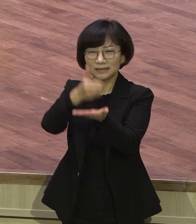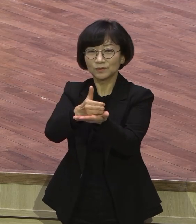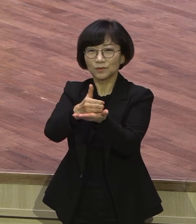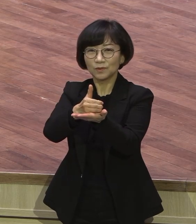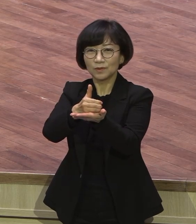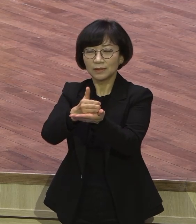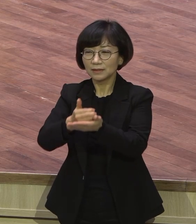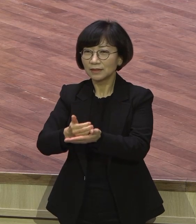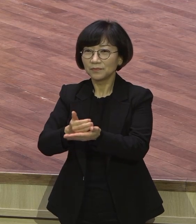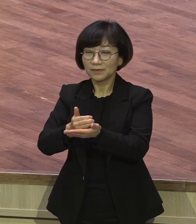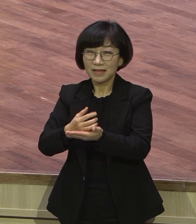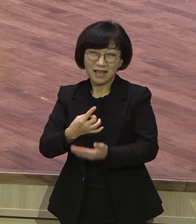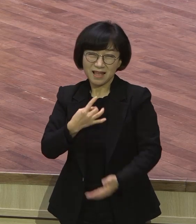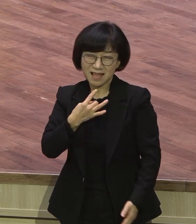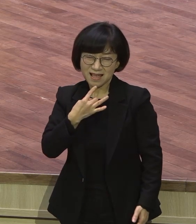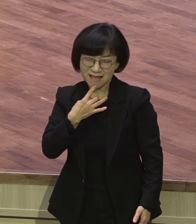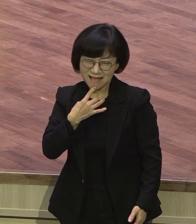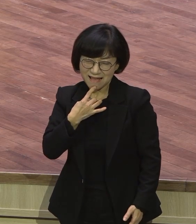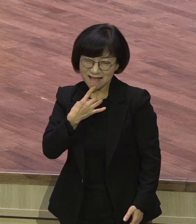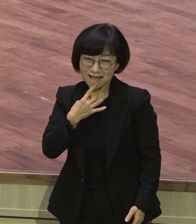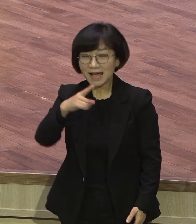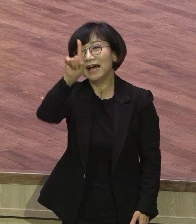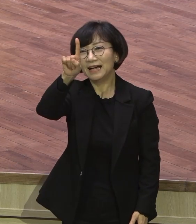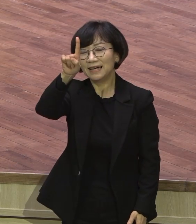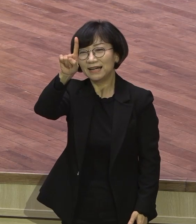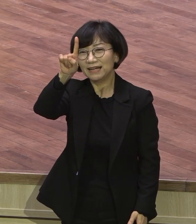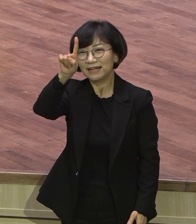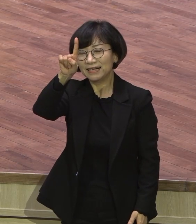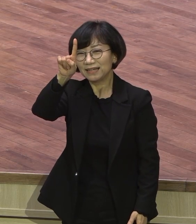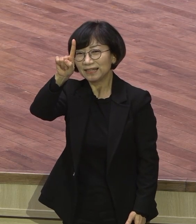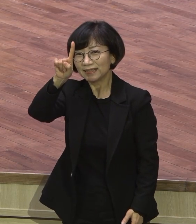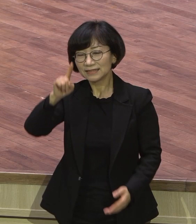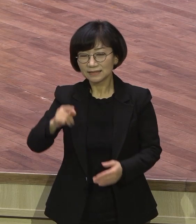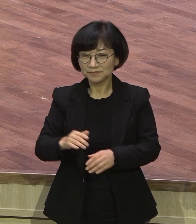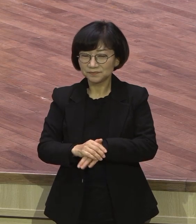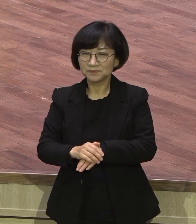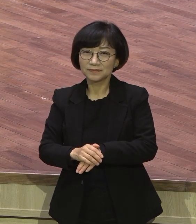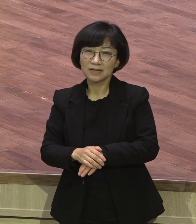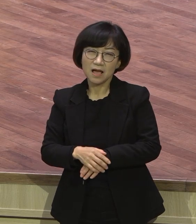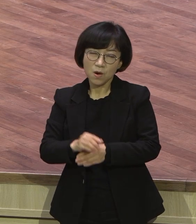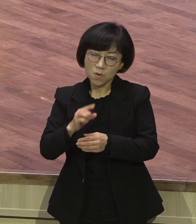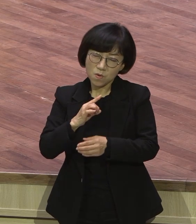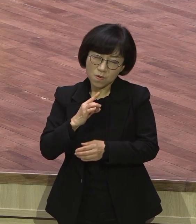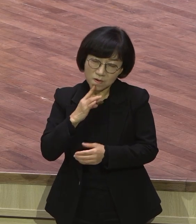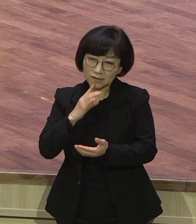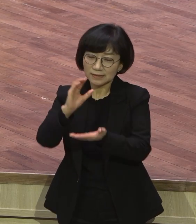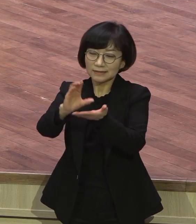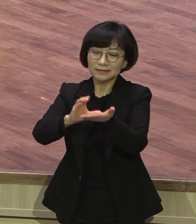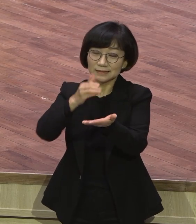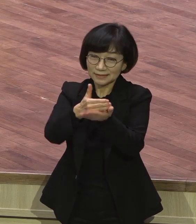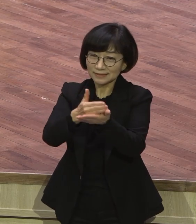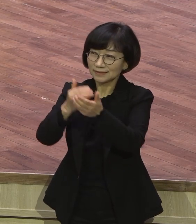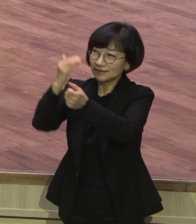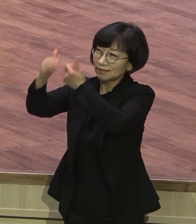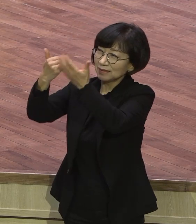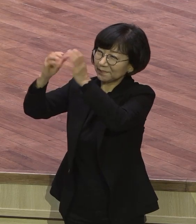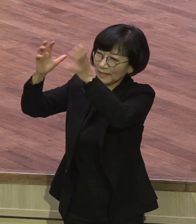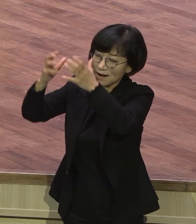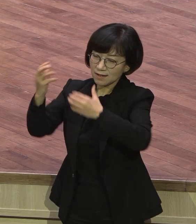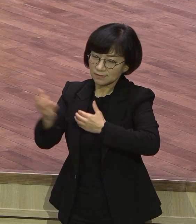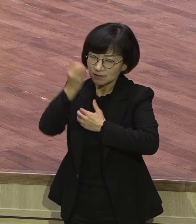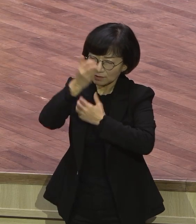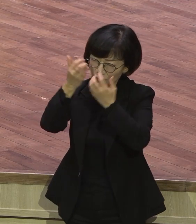오직 오직 아시죠? 온라이 그리스도예요. 오직 그리스도, 오직 하나님 나라, 오직 성령